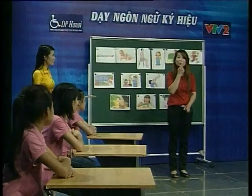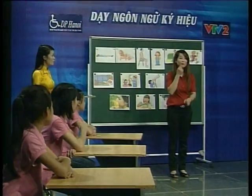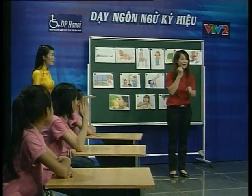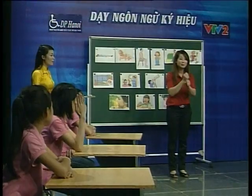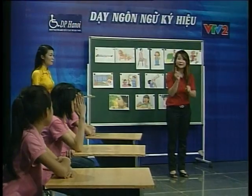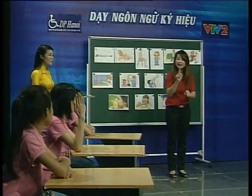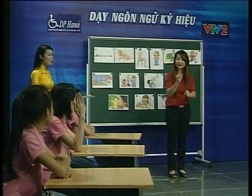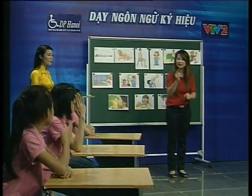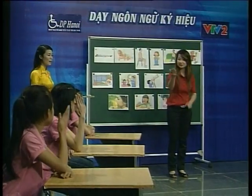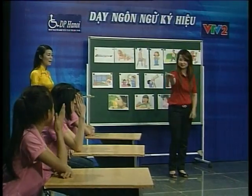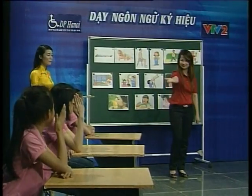Thức nhận còn làm gì nữa không ạ các em